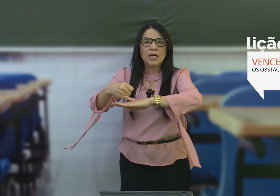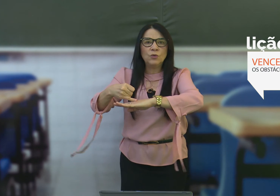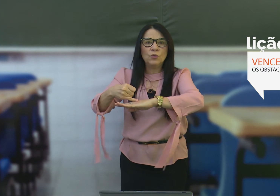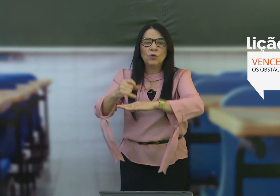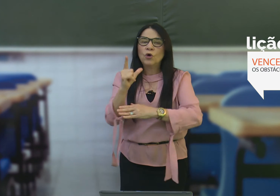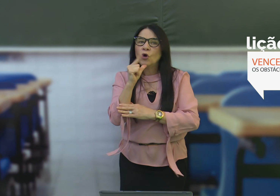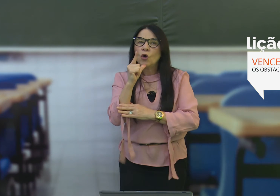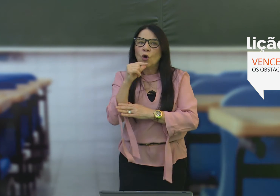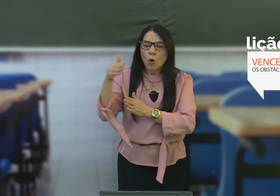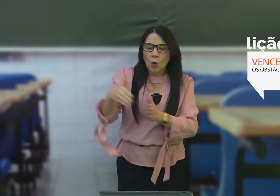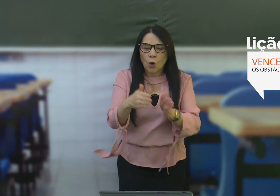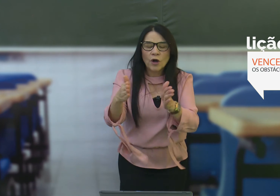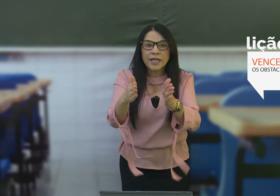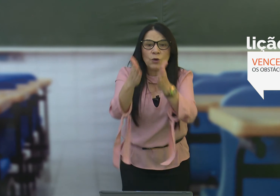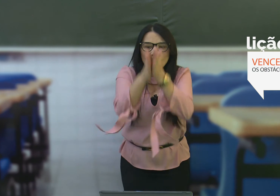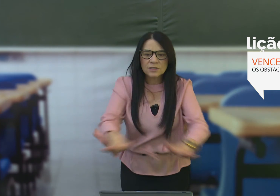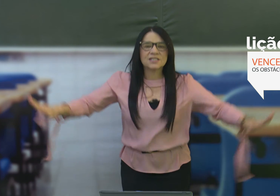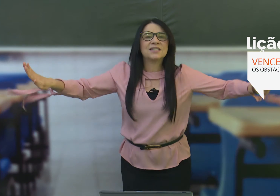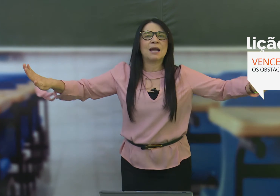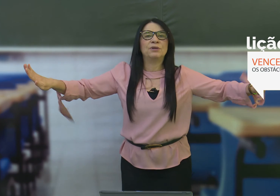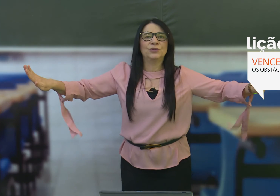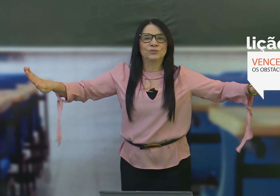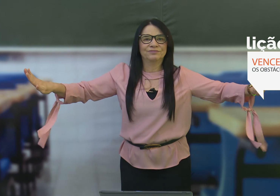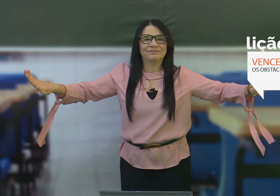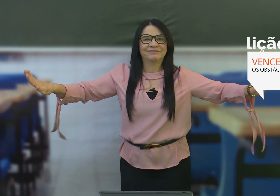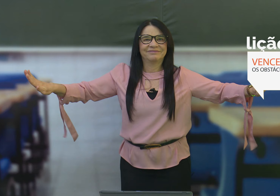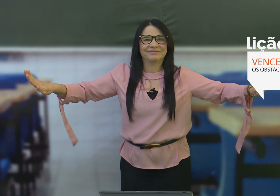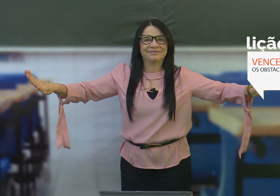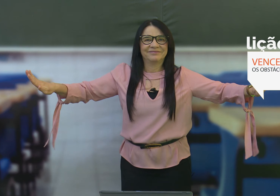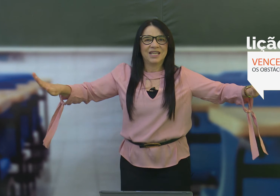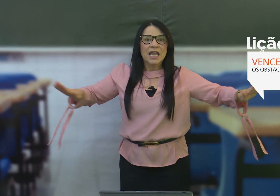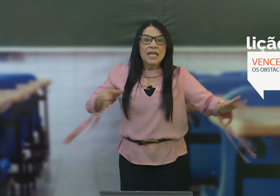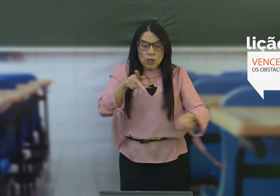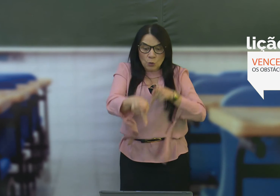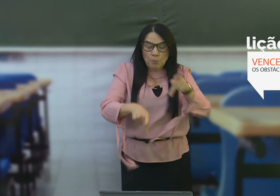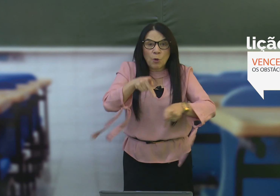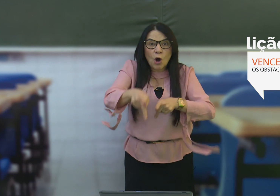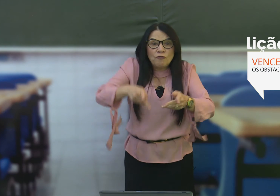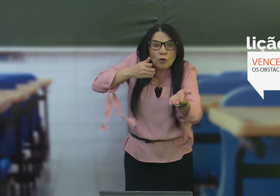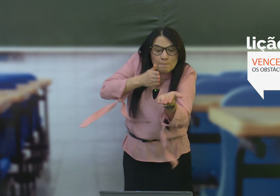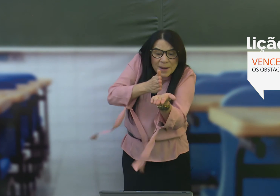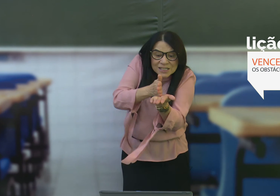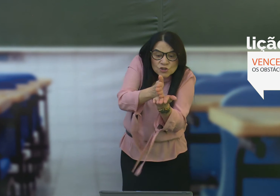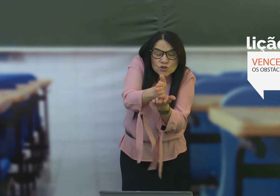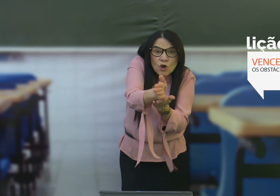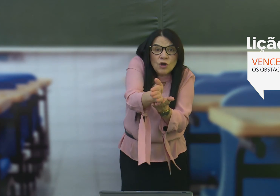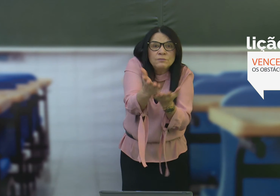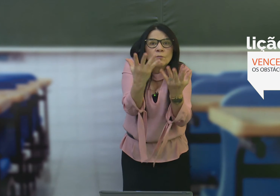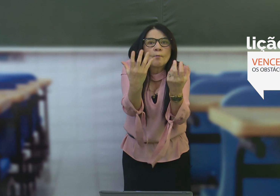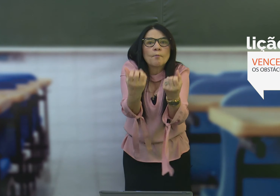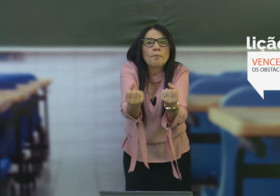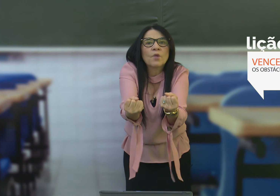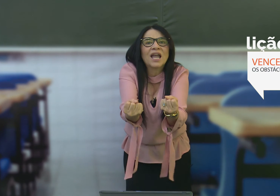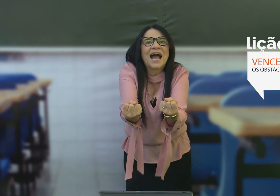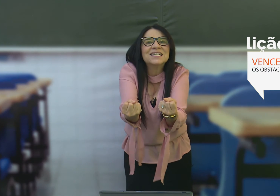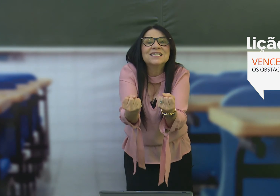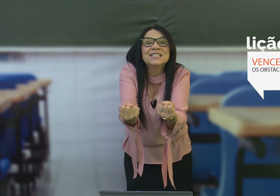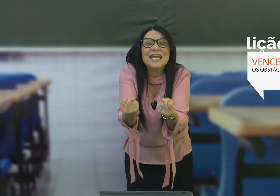Jordão, o rio se abriu. E o povo passou a